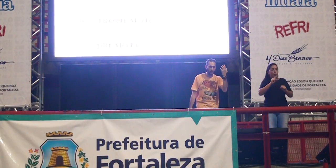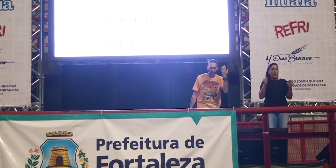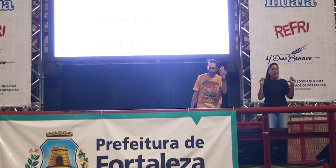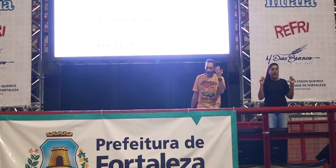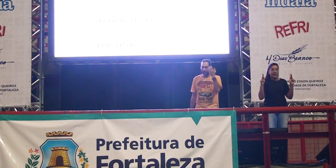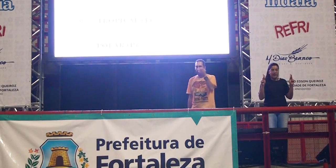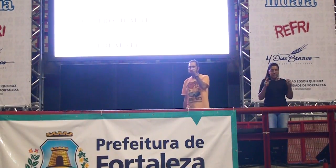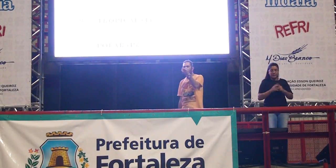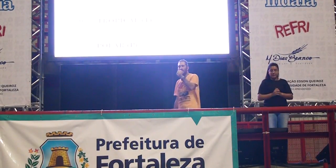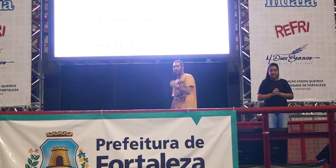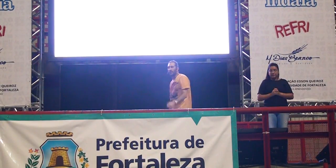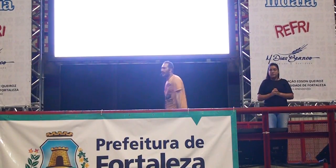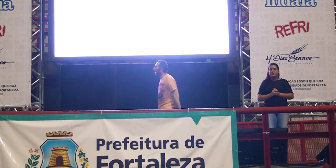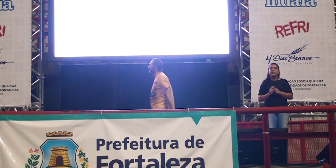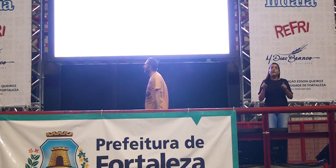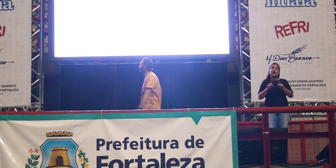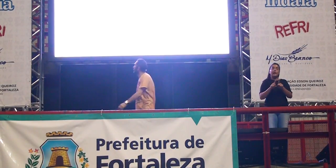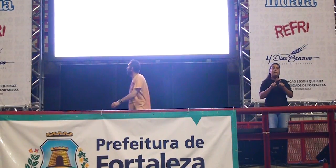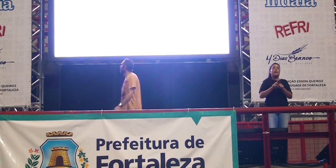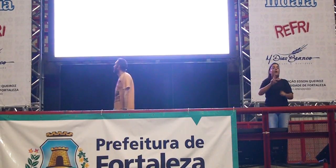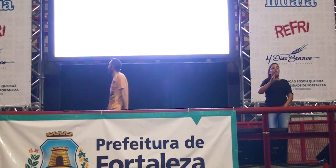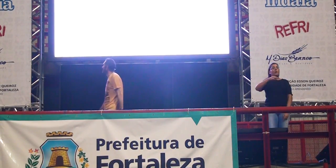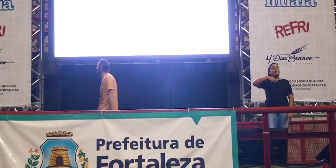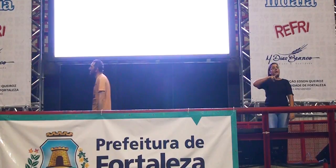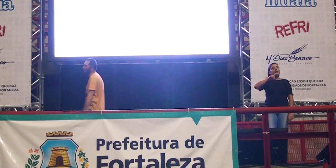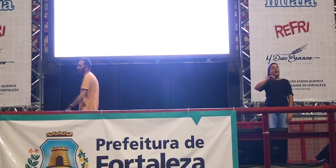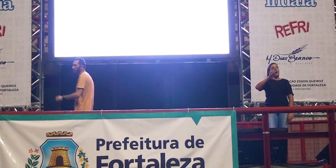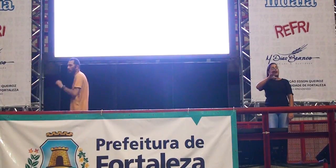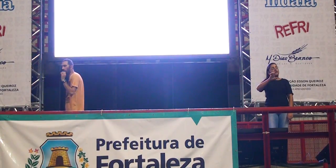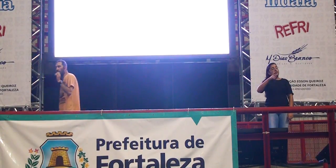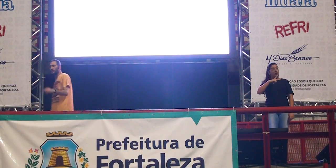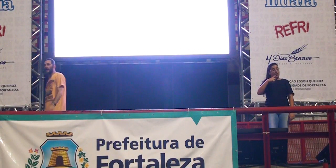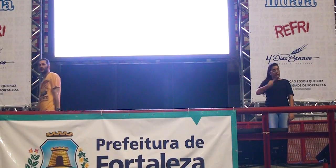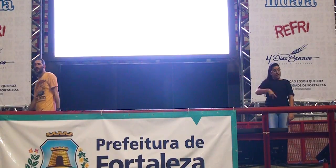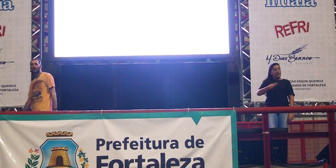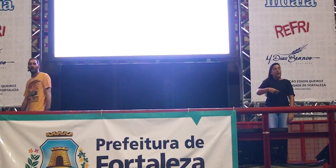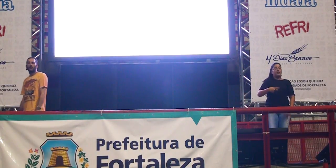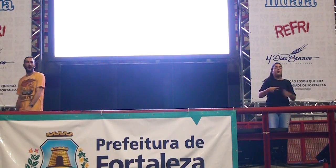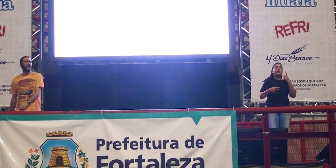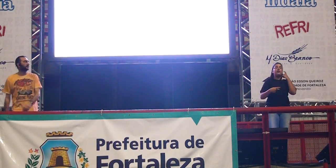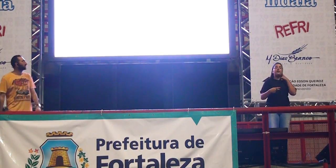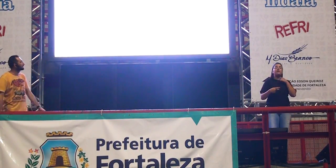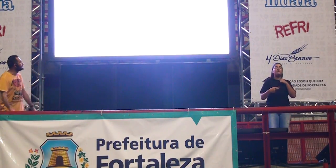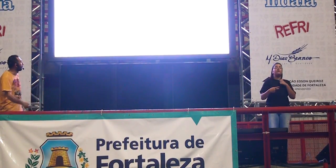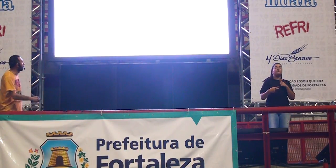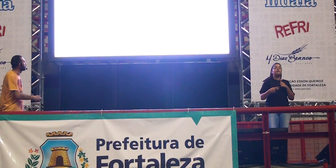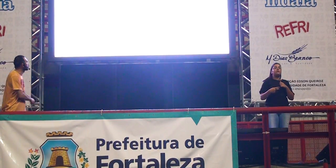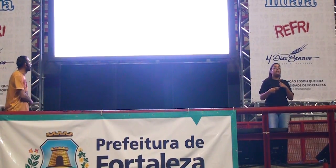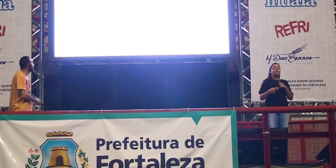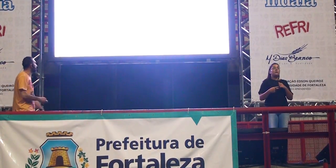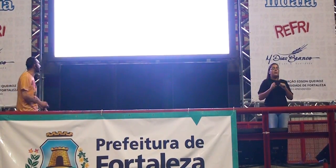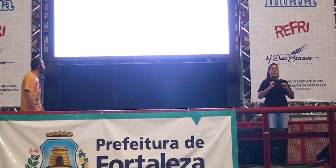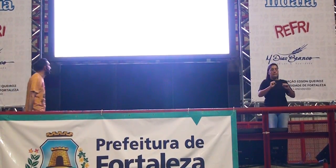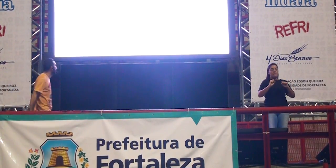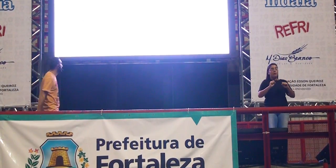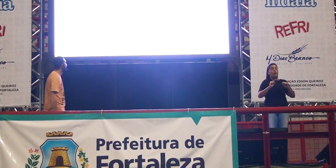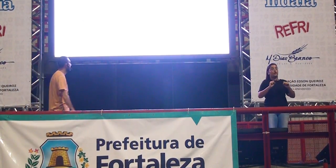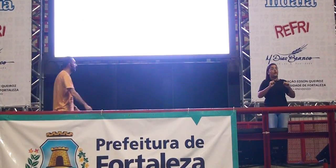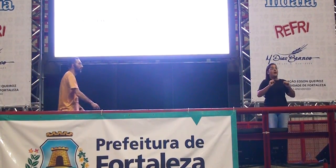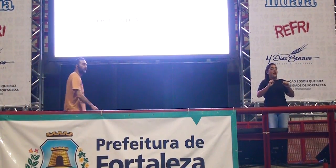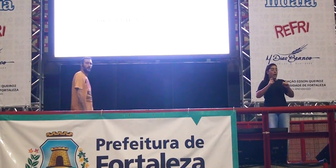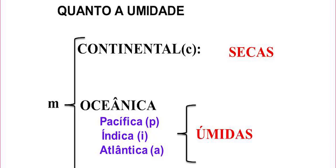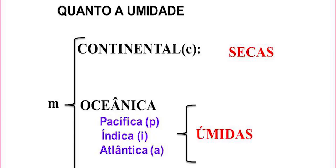Perfeito? Quanto à umidade, nós temos massas que se formam sobre o continente, massas que se formam sobre o